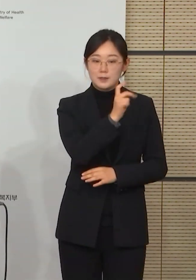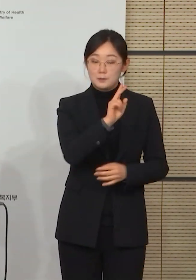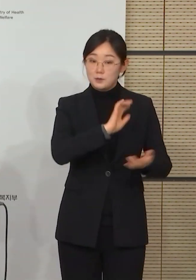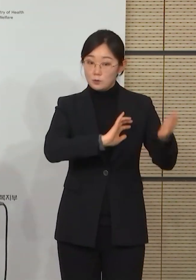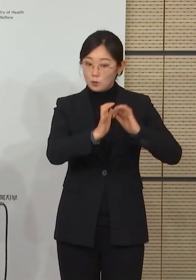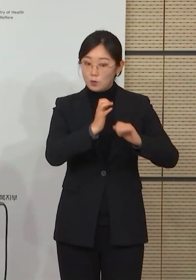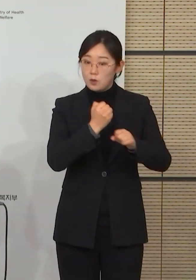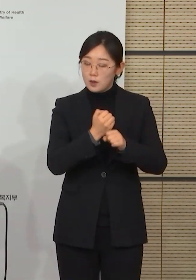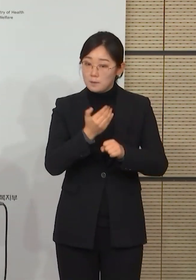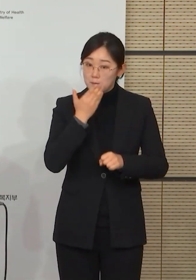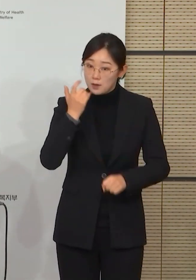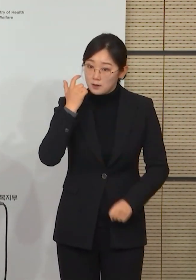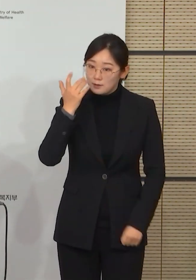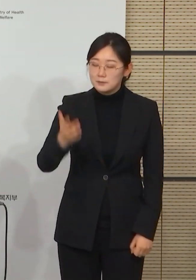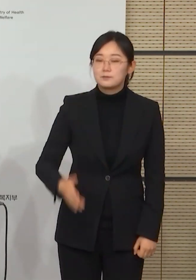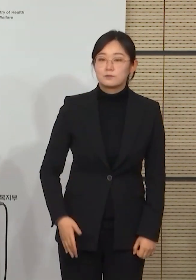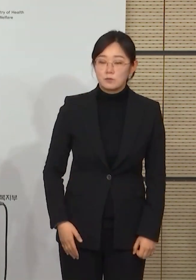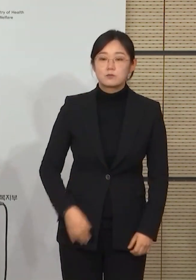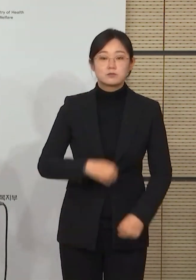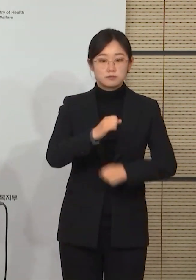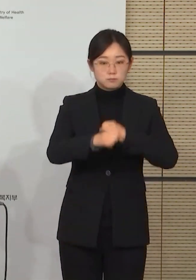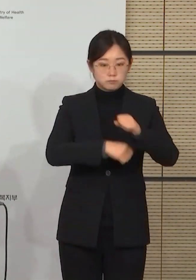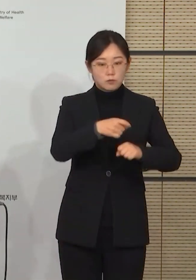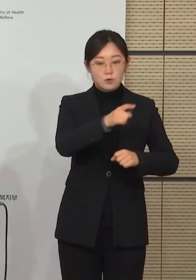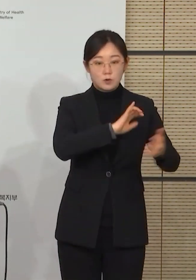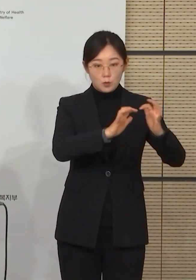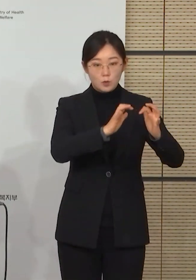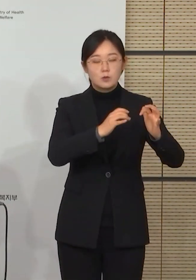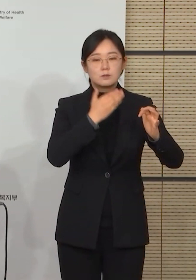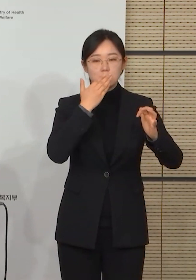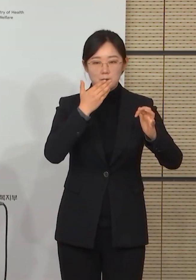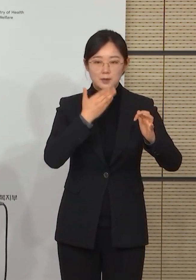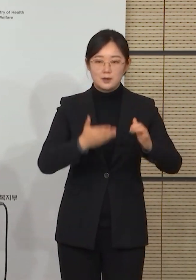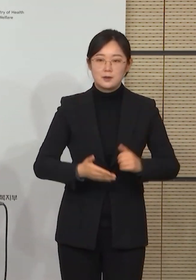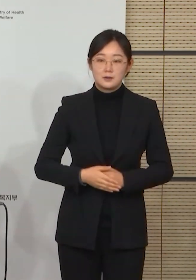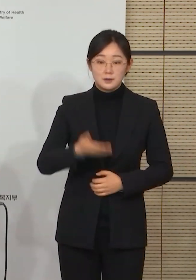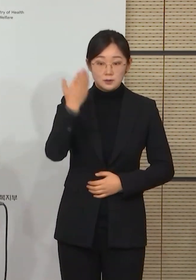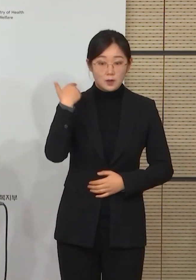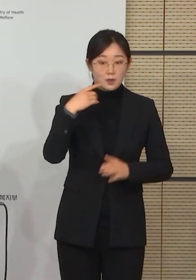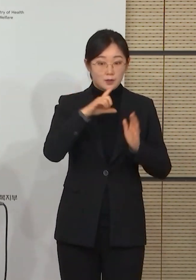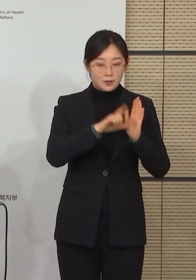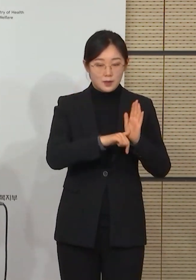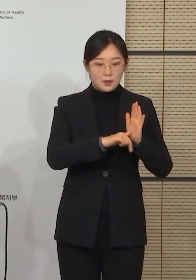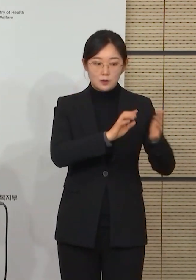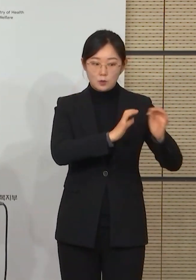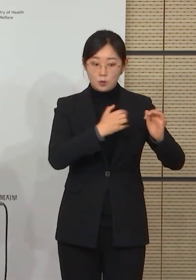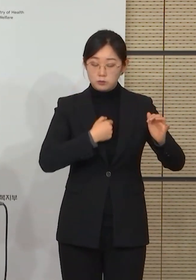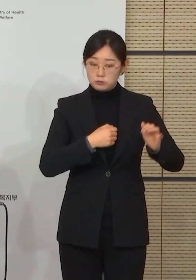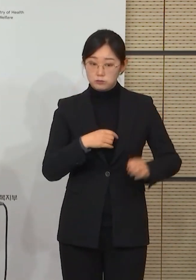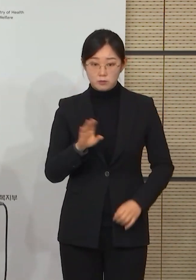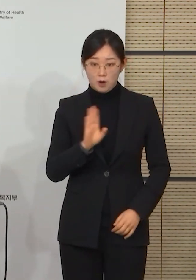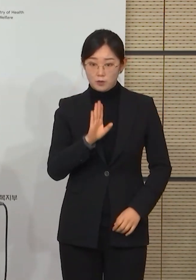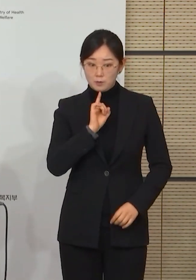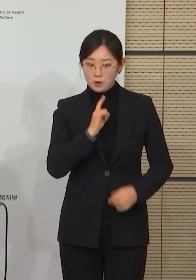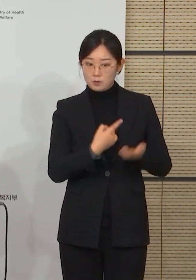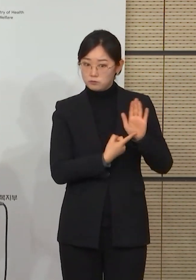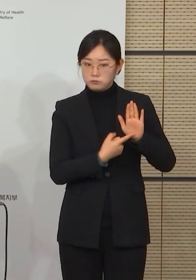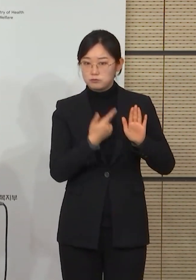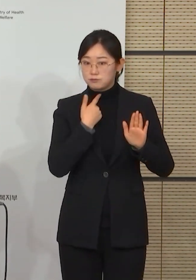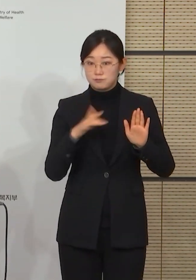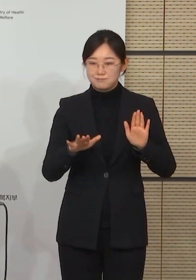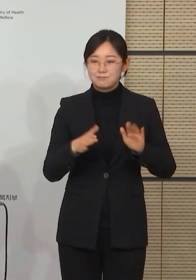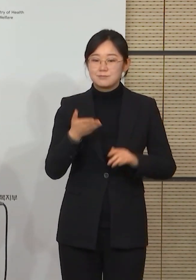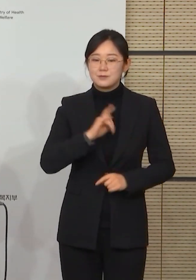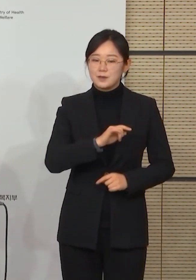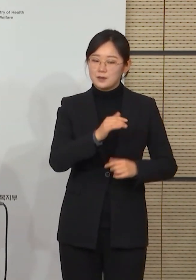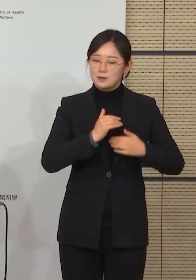어떠한 형태의 토론 가능합니다. 그리고 그 당시에 토론을 저희가 안 한다고 한 적도 없고요. 다만